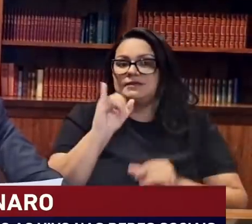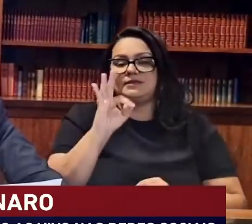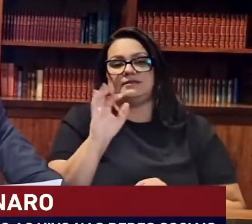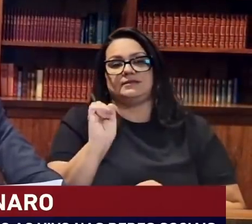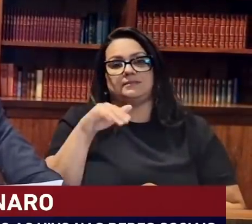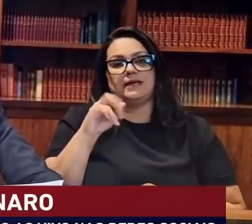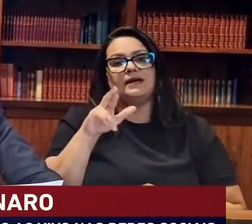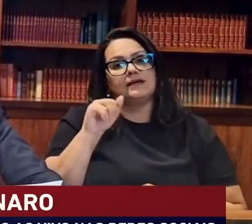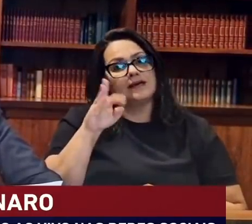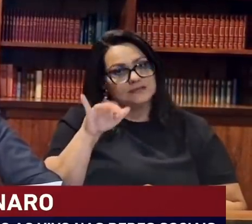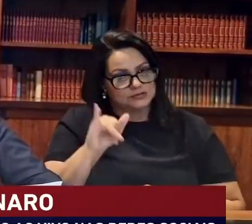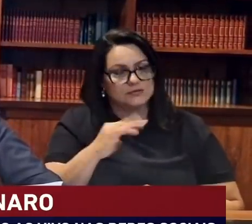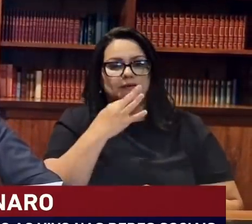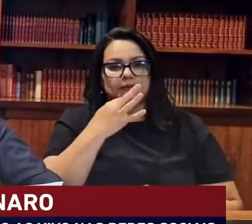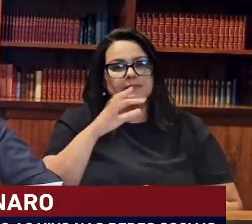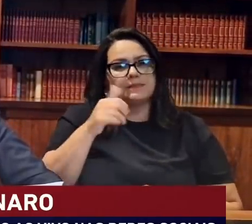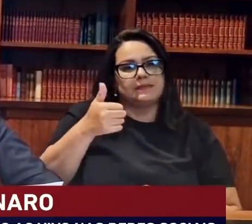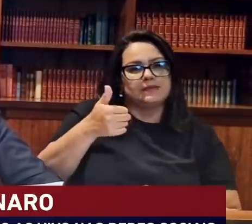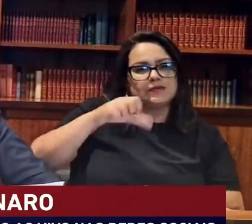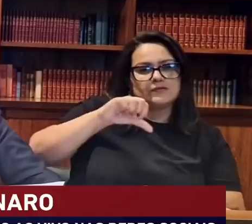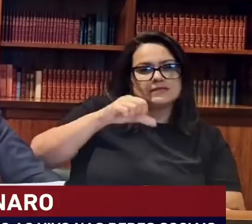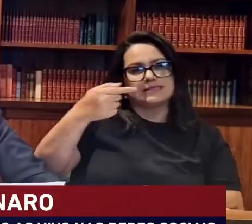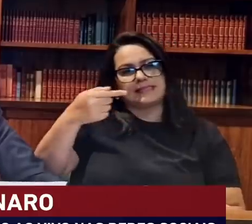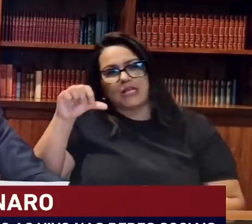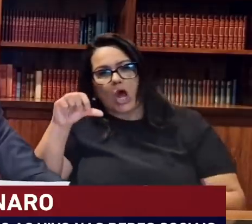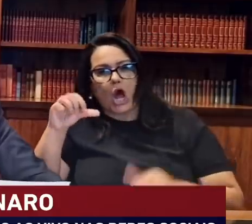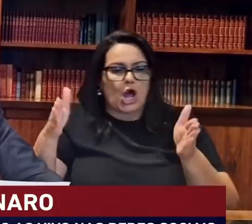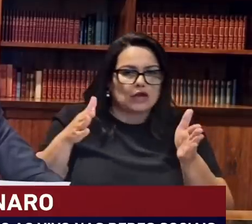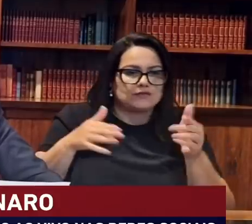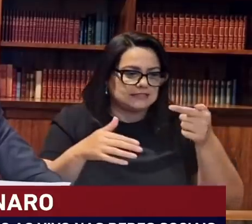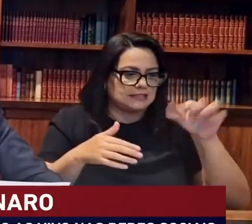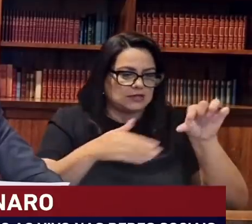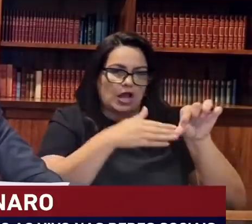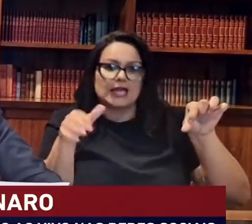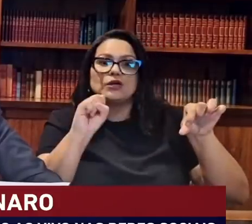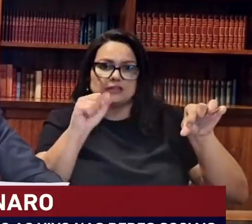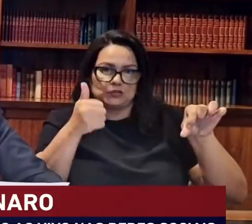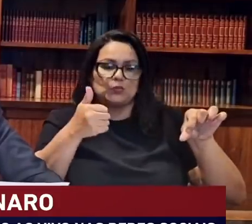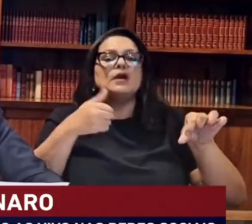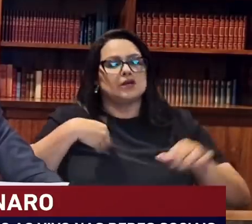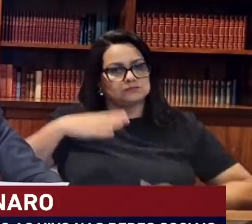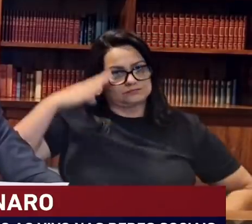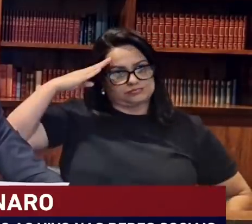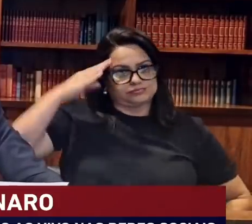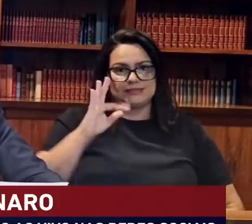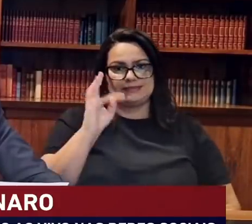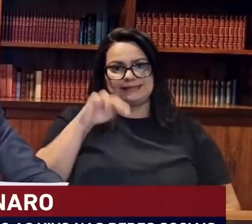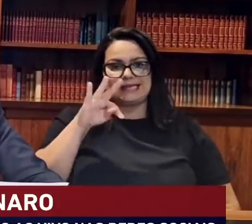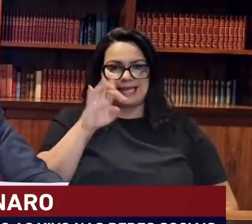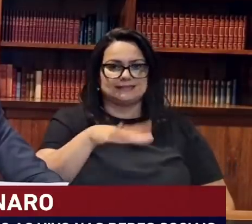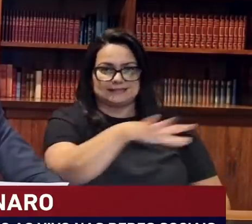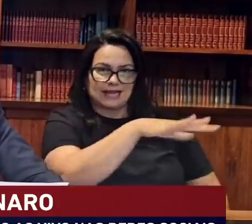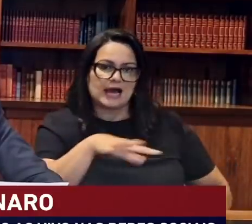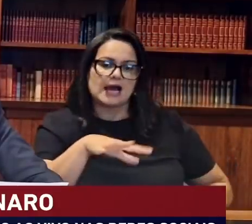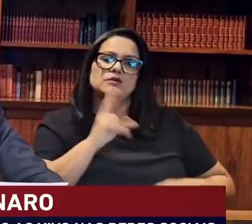região. Porque de 79 a 81 foi segundo tenente do exército servir naquela área. Geralmente, uma vez por mês,